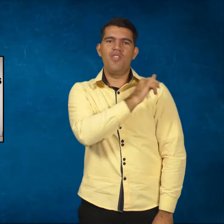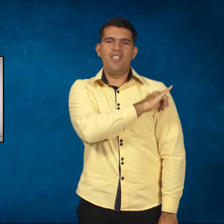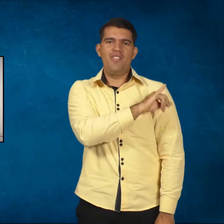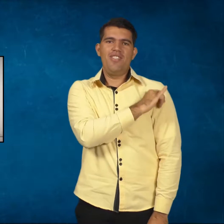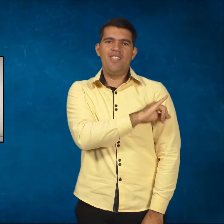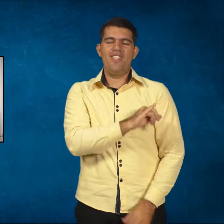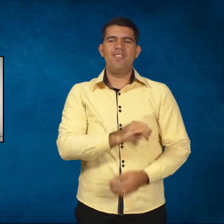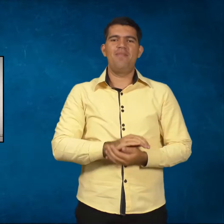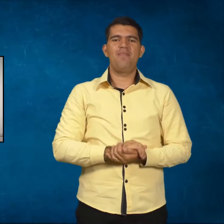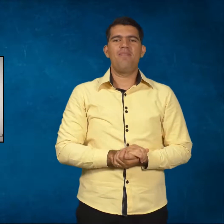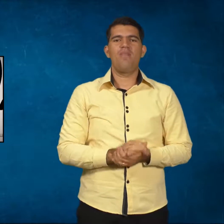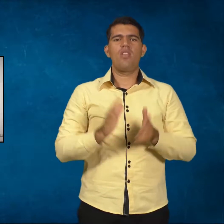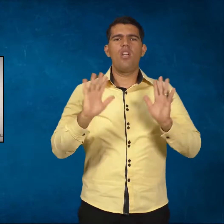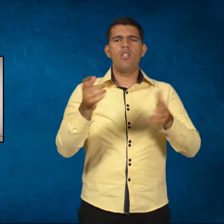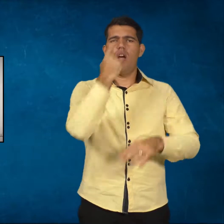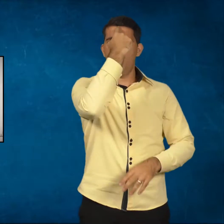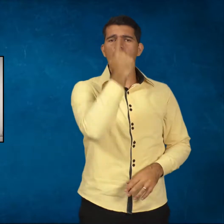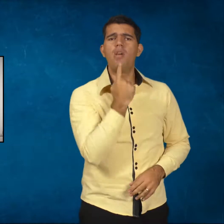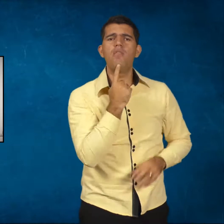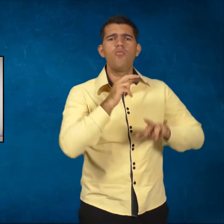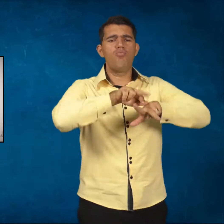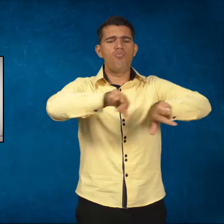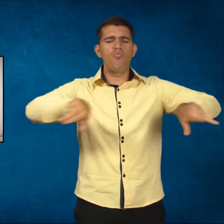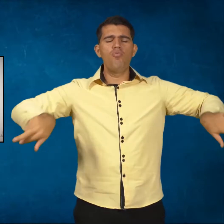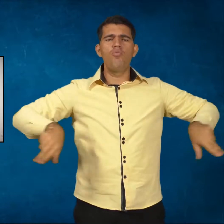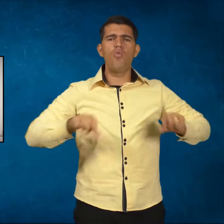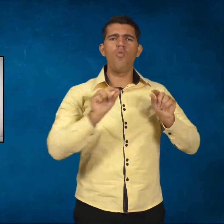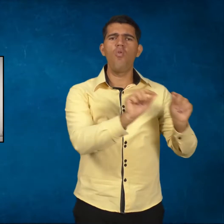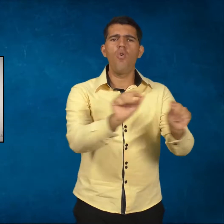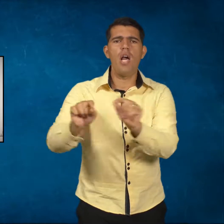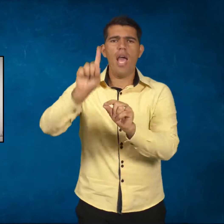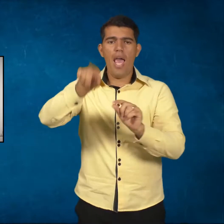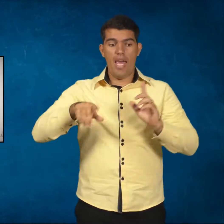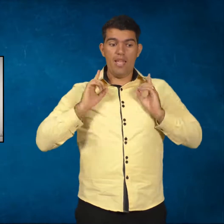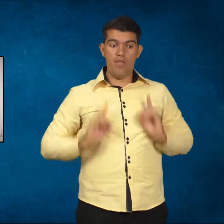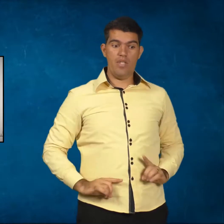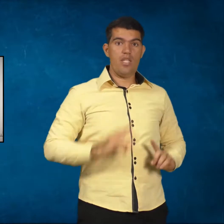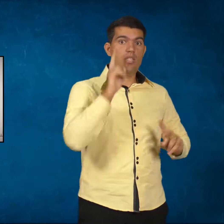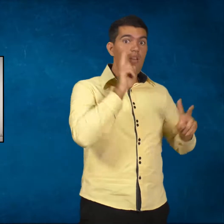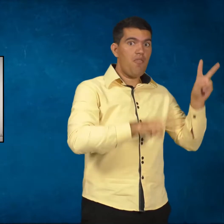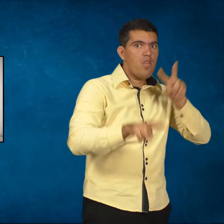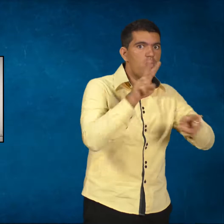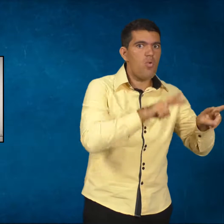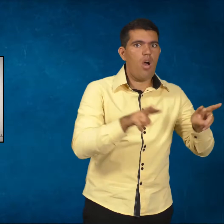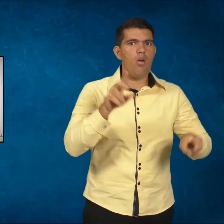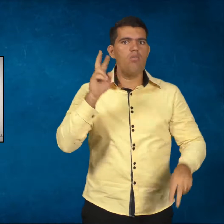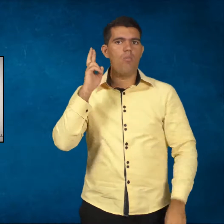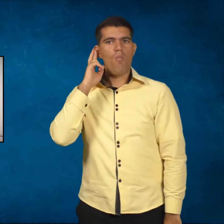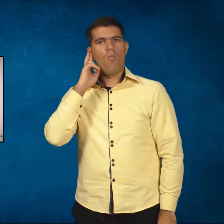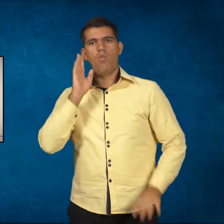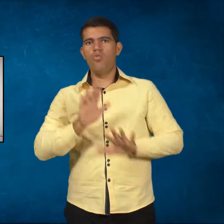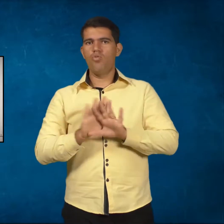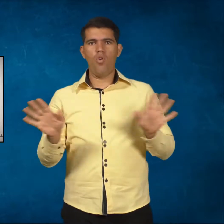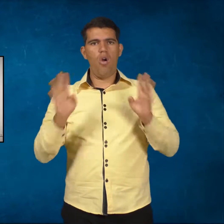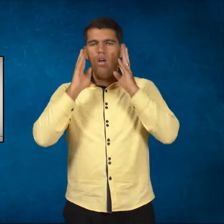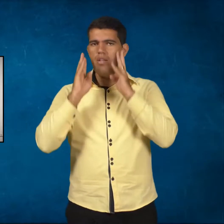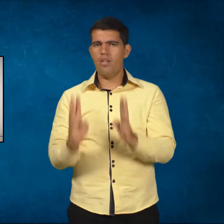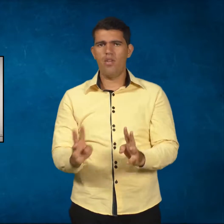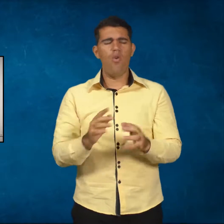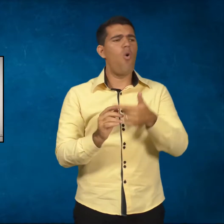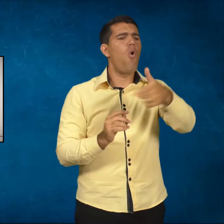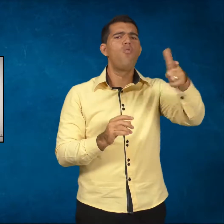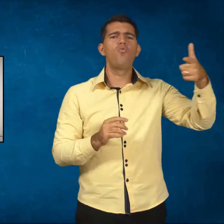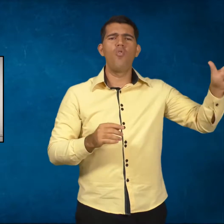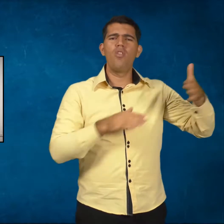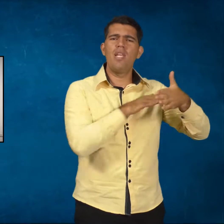Janeiro. O perfil, contudo, era muito mais voltado às deficiências visuais e auditivas, continuando a excluir